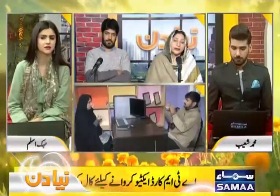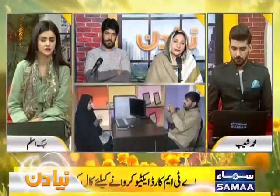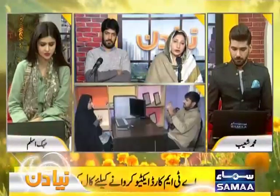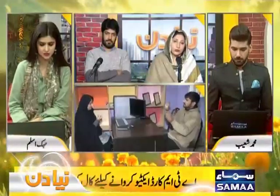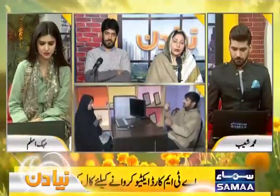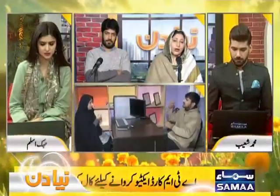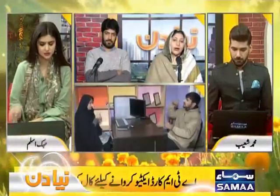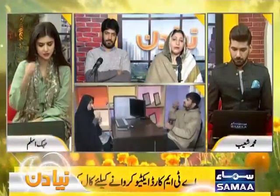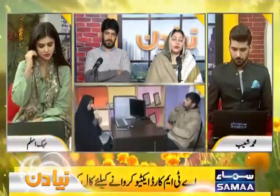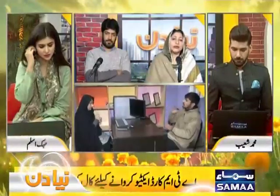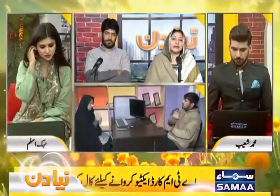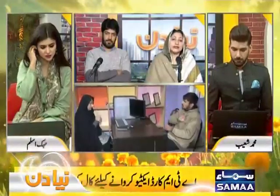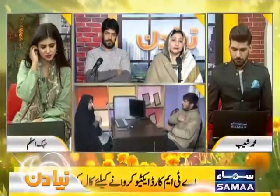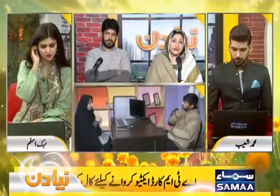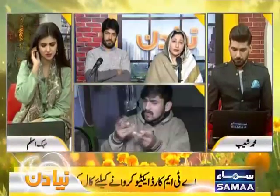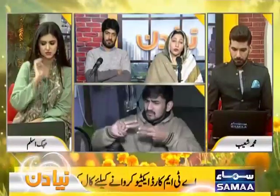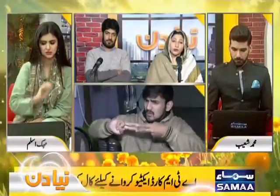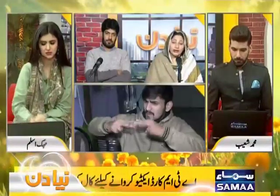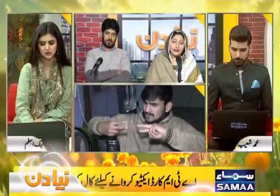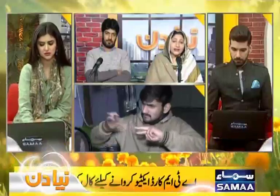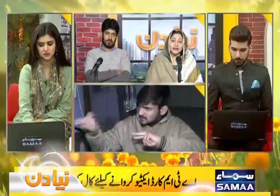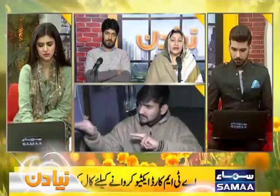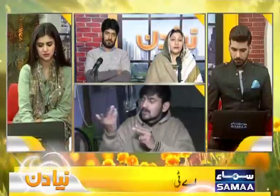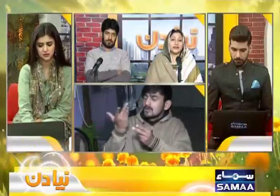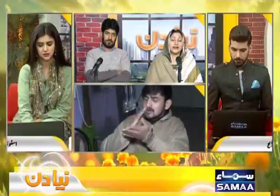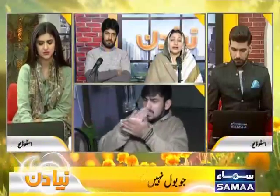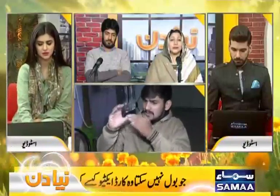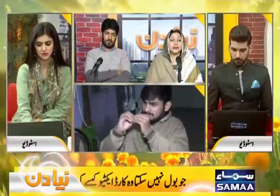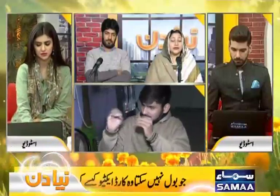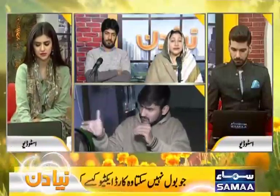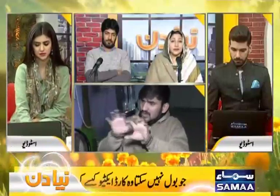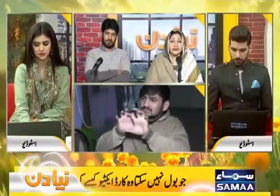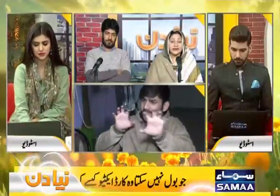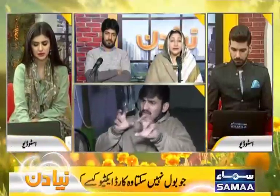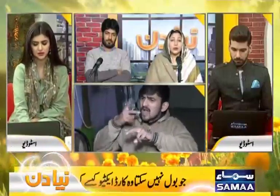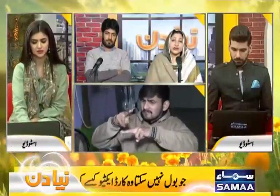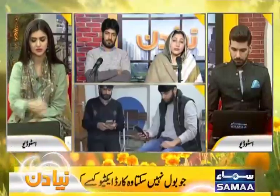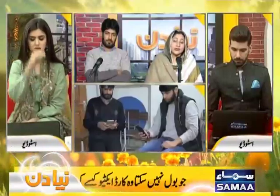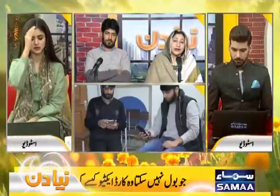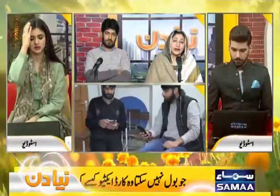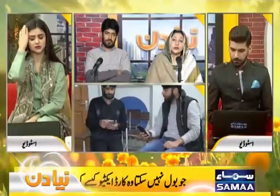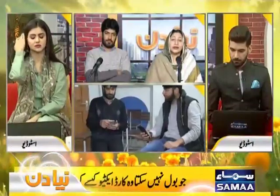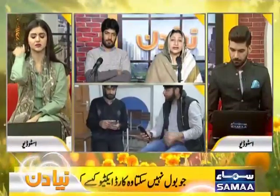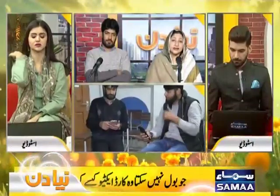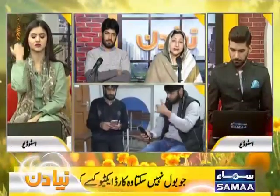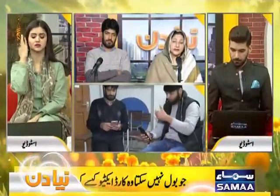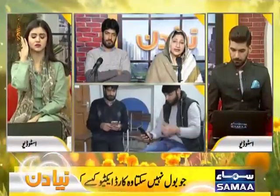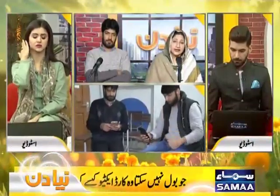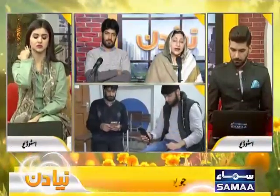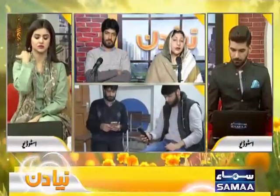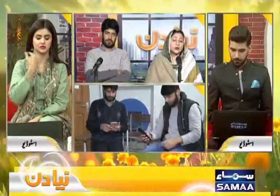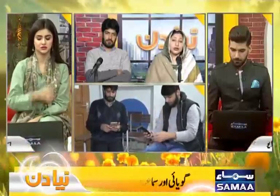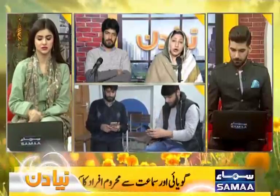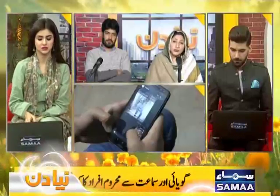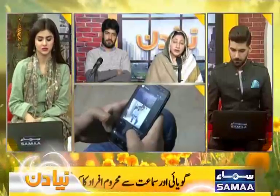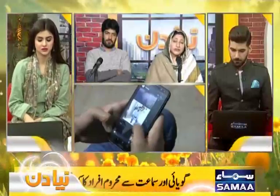बुलंद करते हैं, इसके ऊपर हम लोग ये इस मसले को उठाते हैं. ये सिर्फ एक मसला नहीं है, पर्सन विद डिसेबिलिटीज़ के साथ बहुत सारे मसाइल हैं. उनके लाइसेंस का मसला